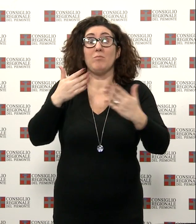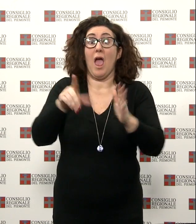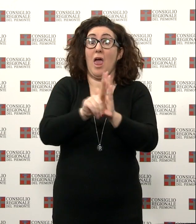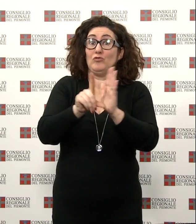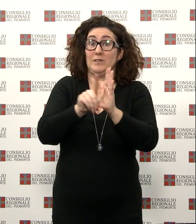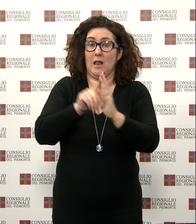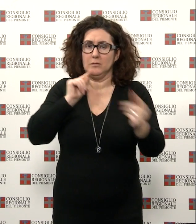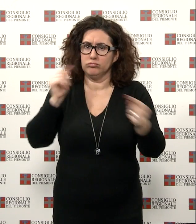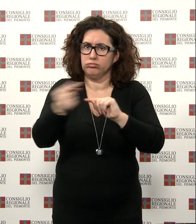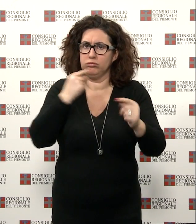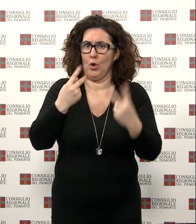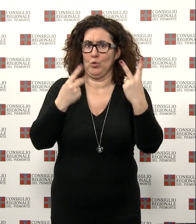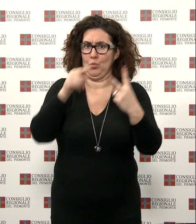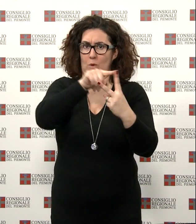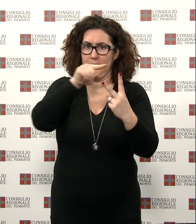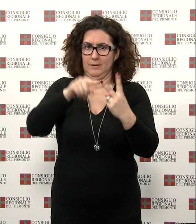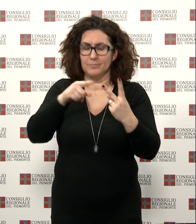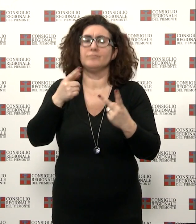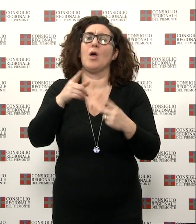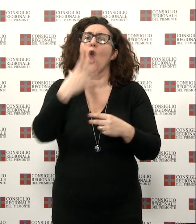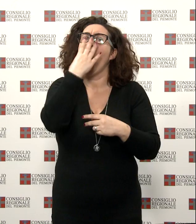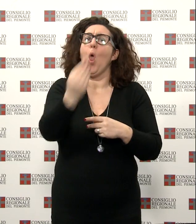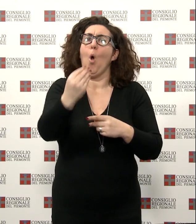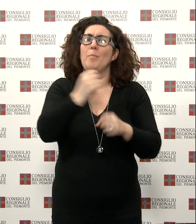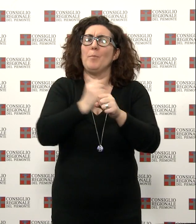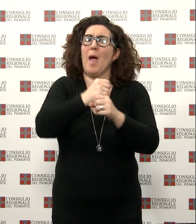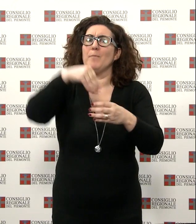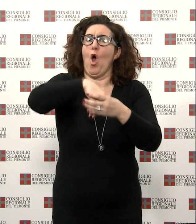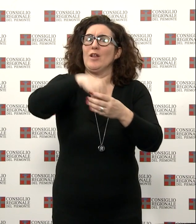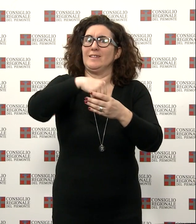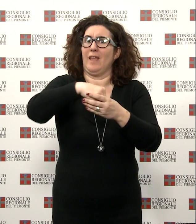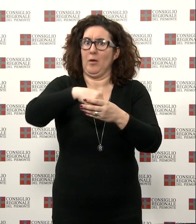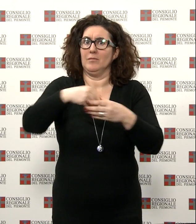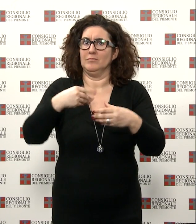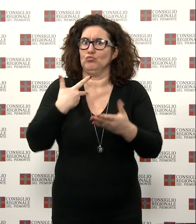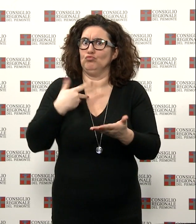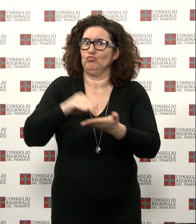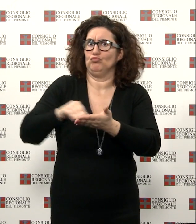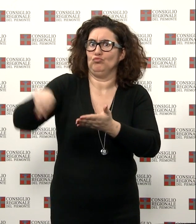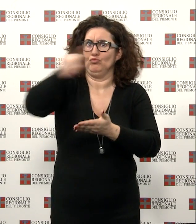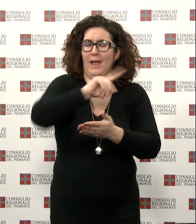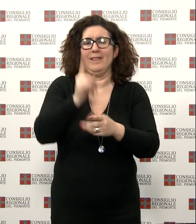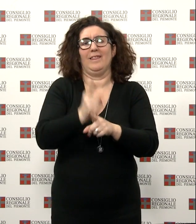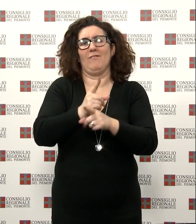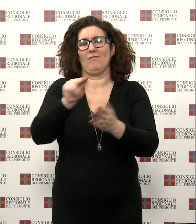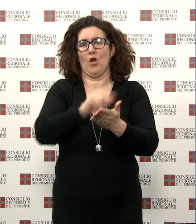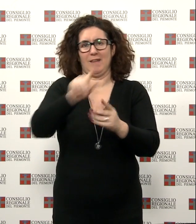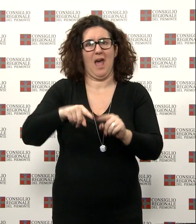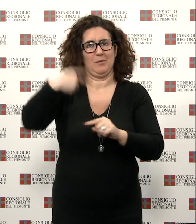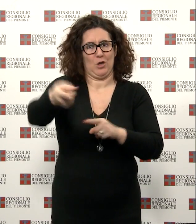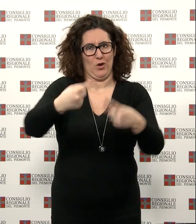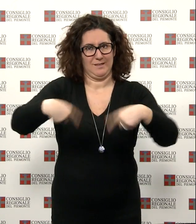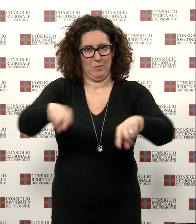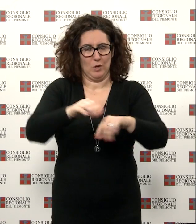giorno sulla presenza del lupo in Piemonte, che verranno votati nella prossima seduta. In copertina! Il Consiglio regionale